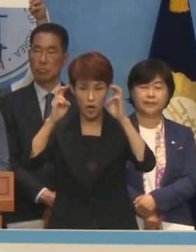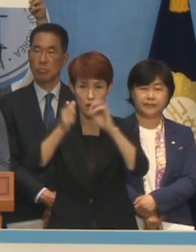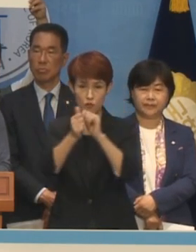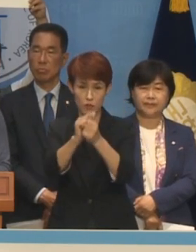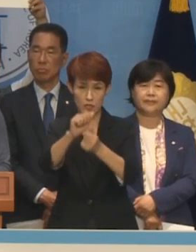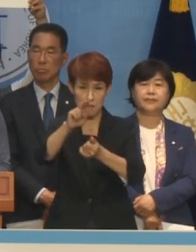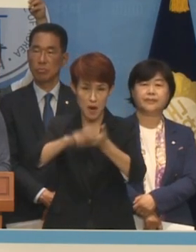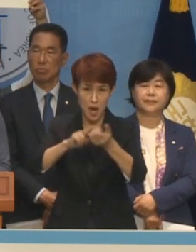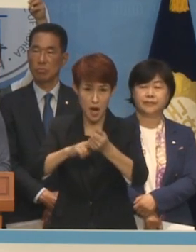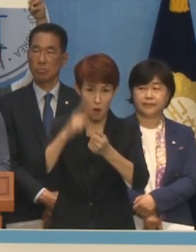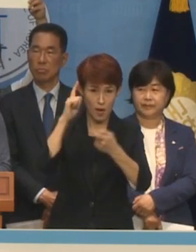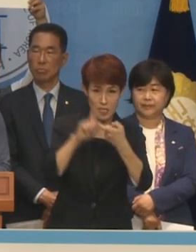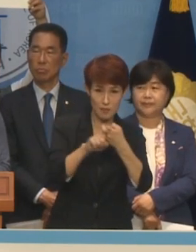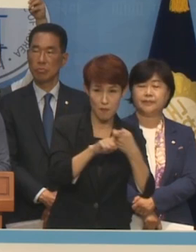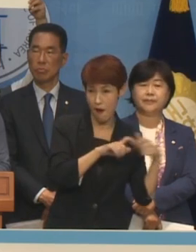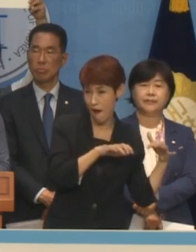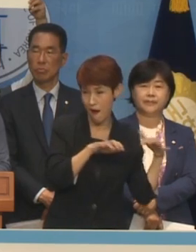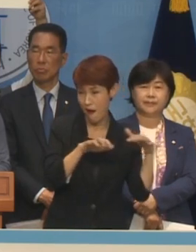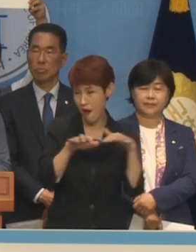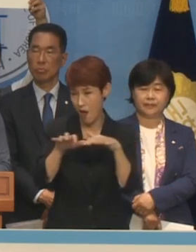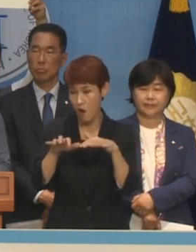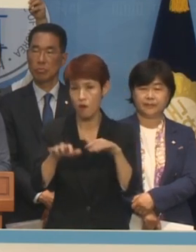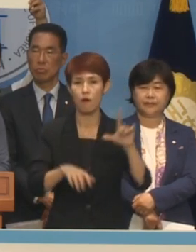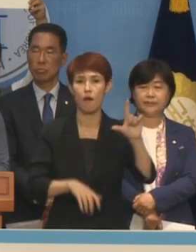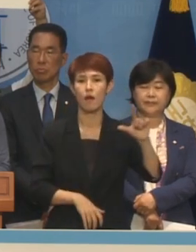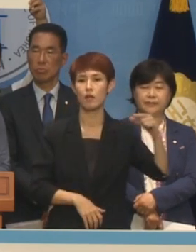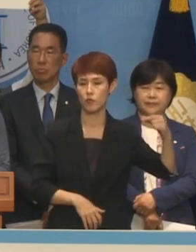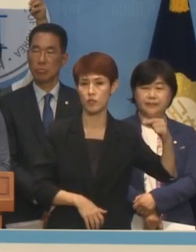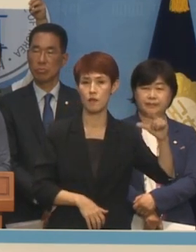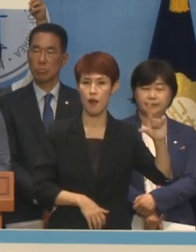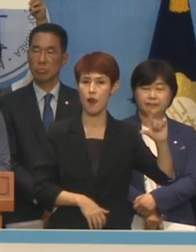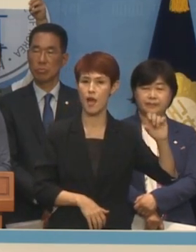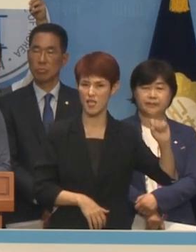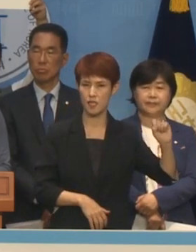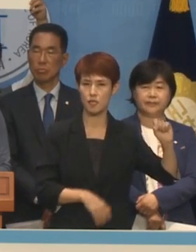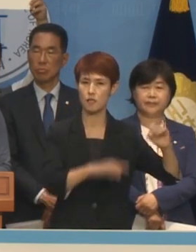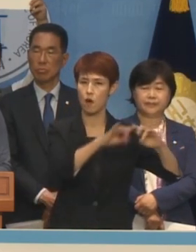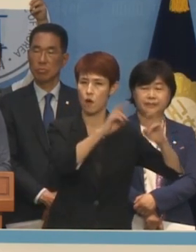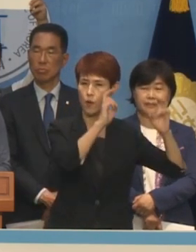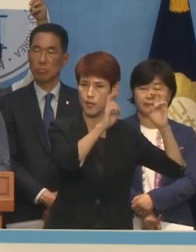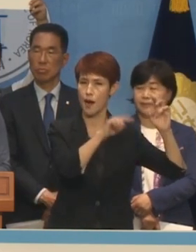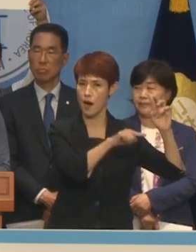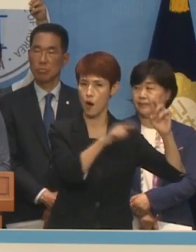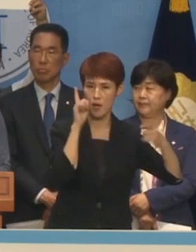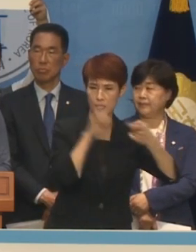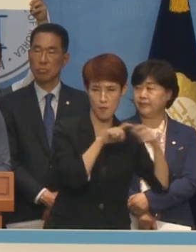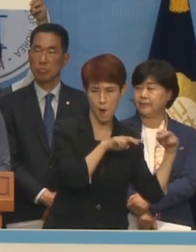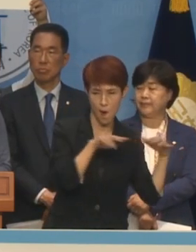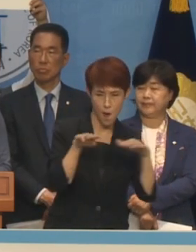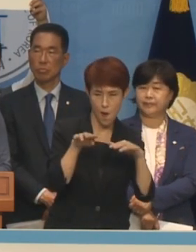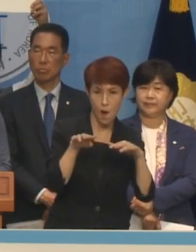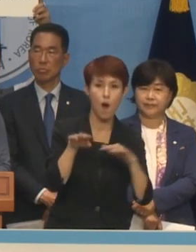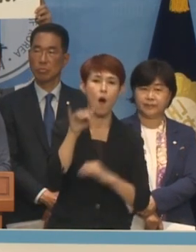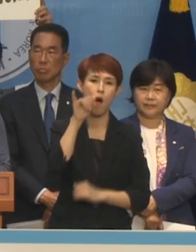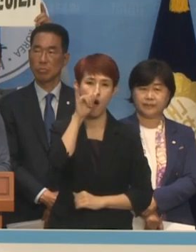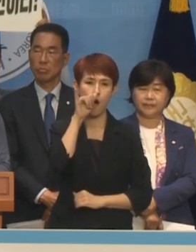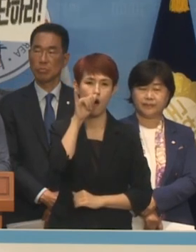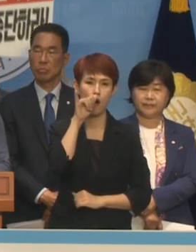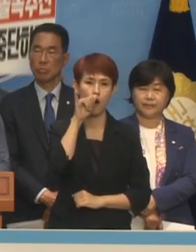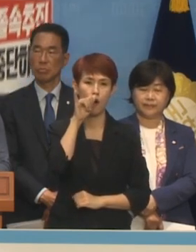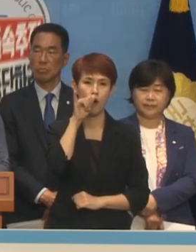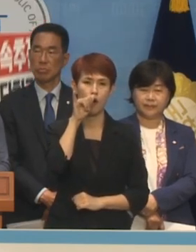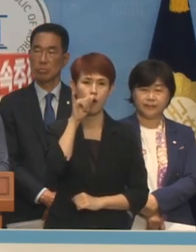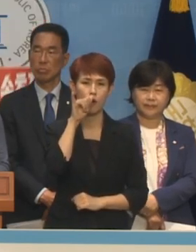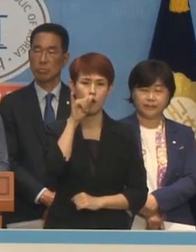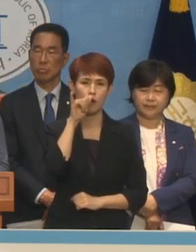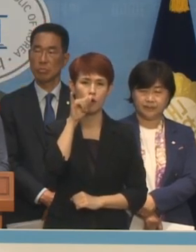매각에 관심을 두는 기업으로 LG, LS 일렉트릭 등이 유력하게 세간에 거론되고 있는 것을